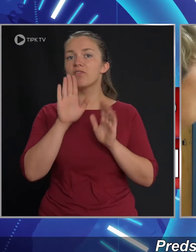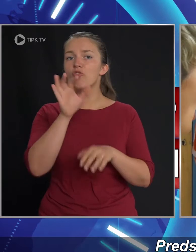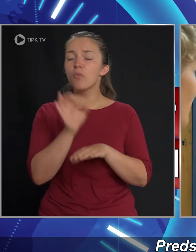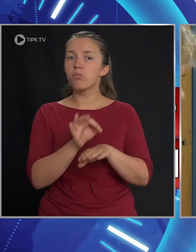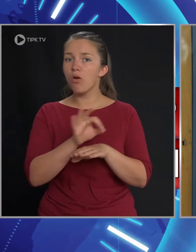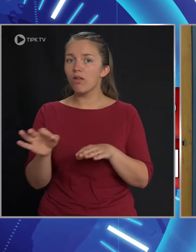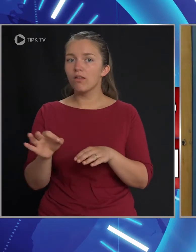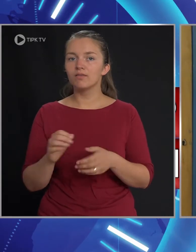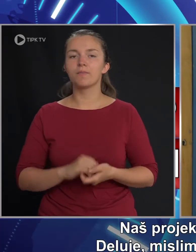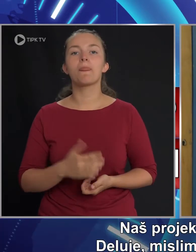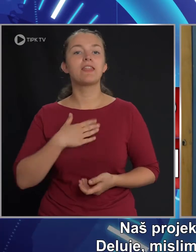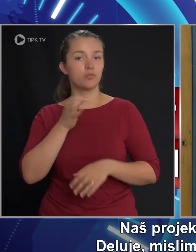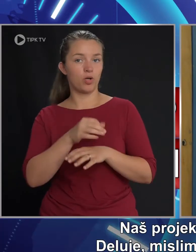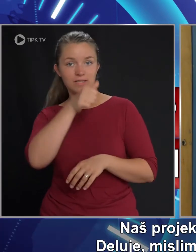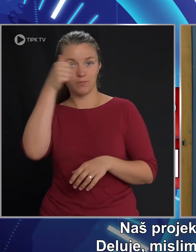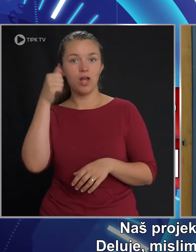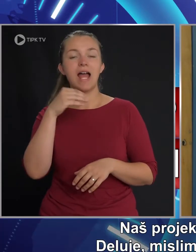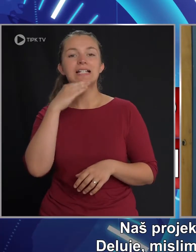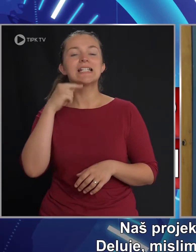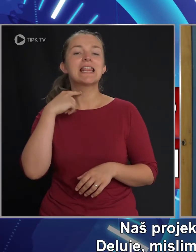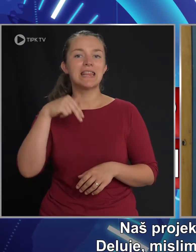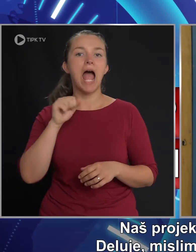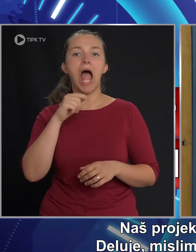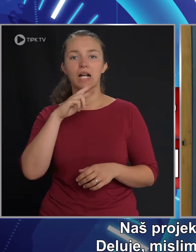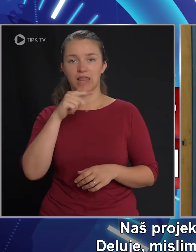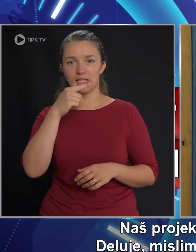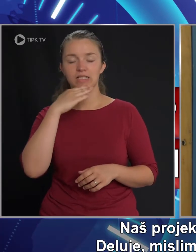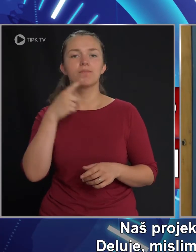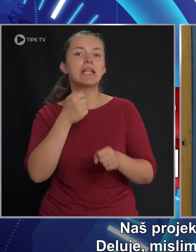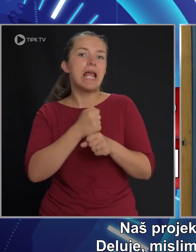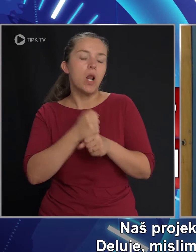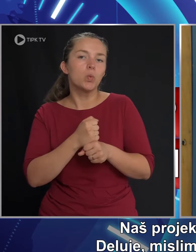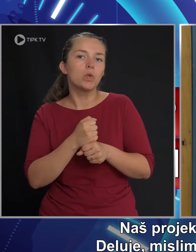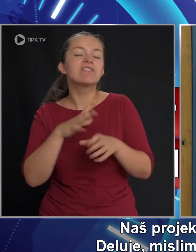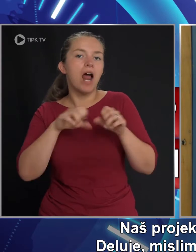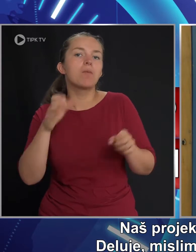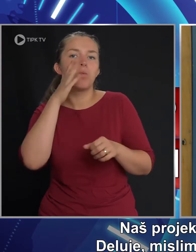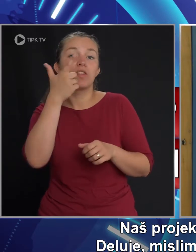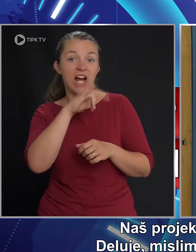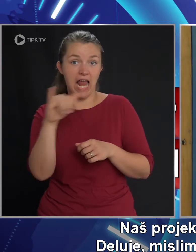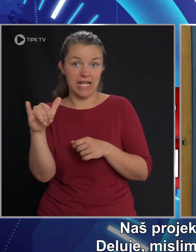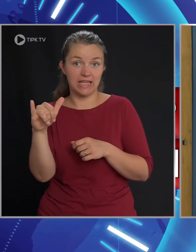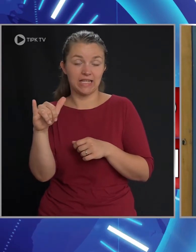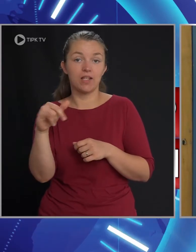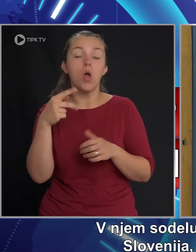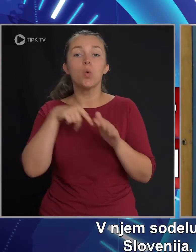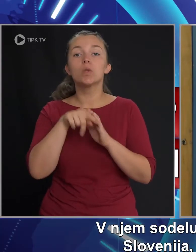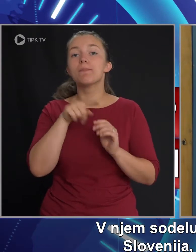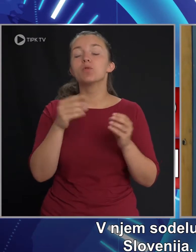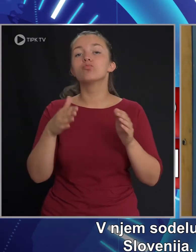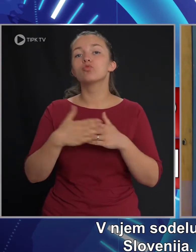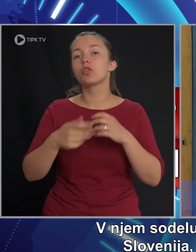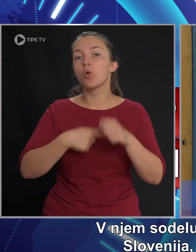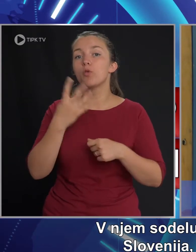Predstavite vaš projekt. Naš projekt se imenuje Sign Arts, deluje, mislim, deloval, izvajali ga bomo 2 leti. V